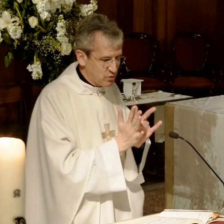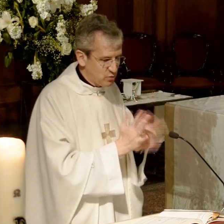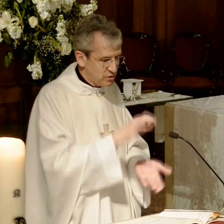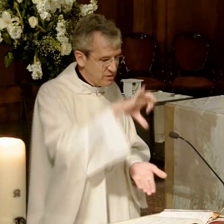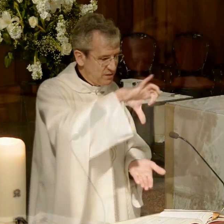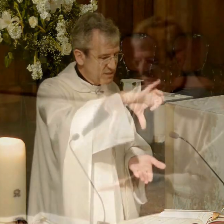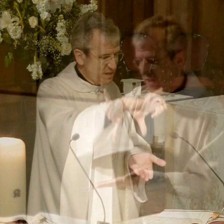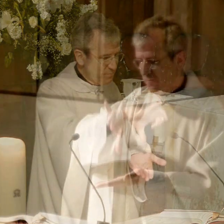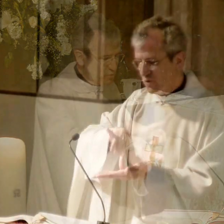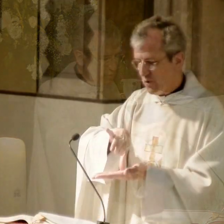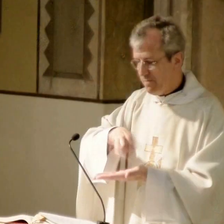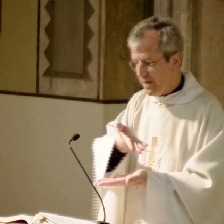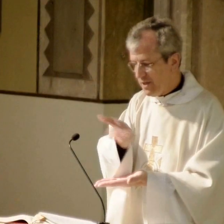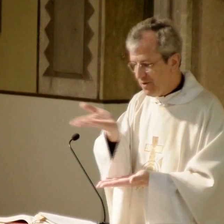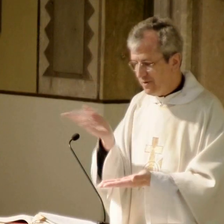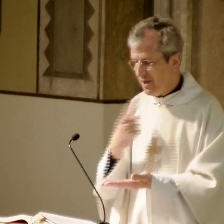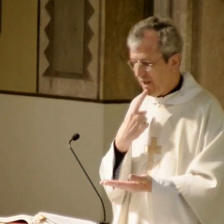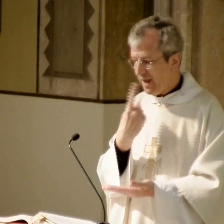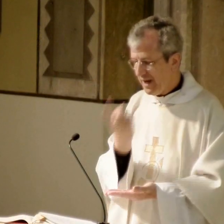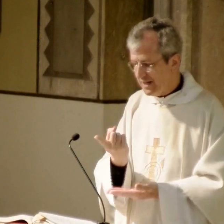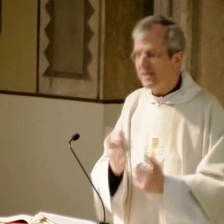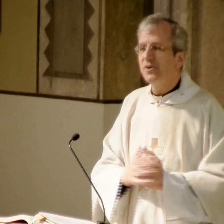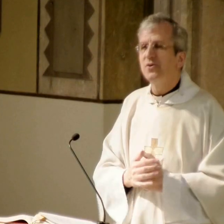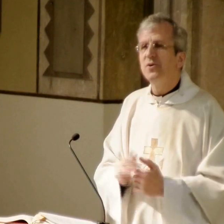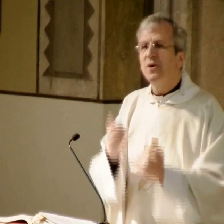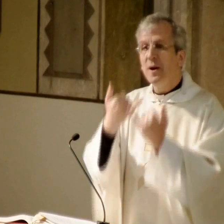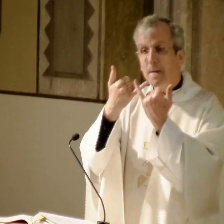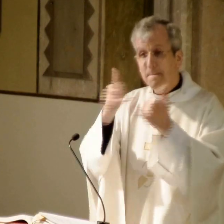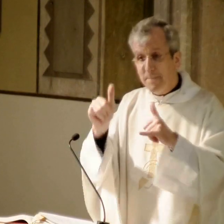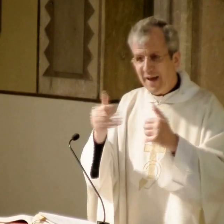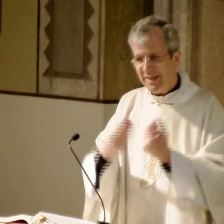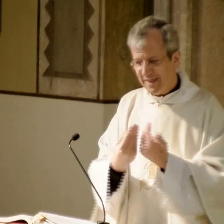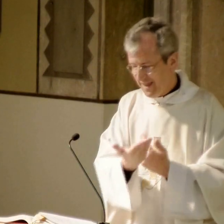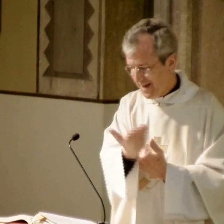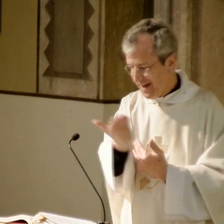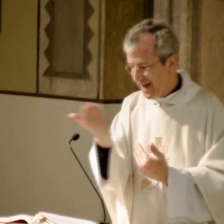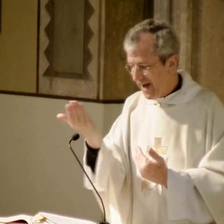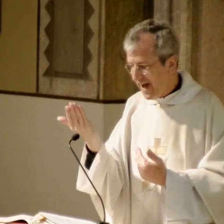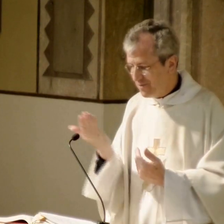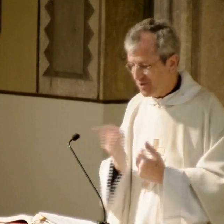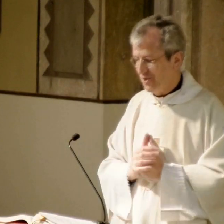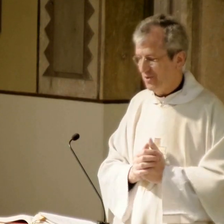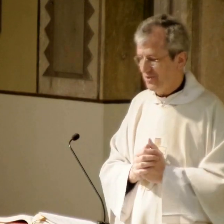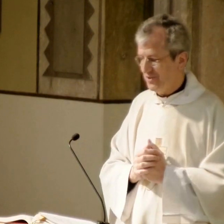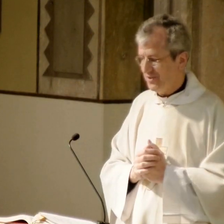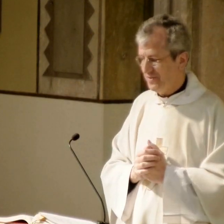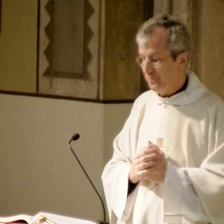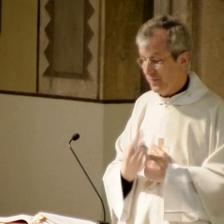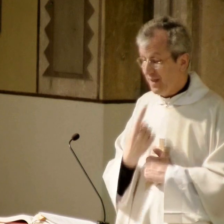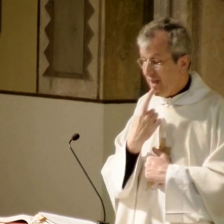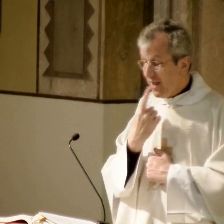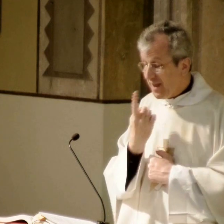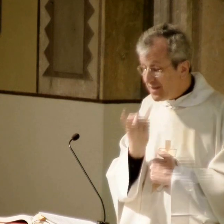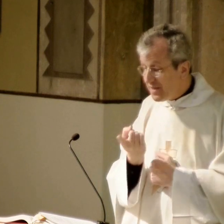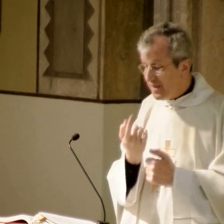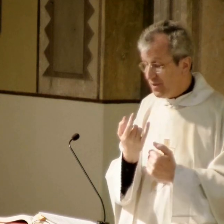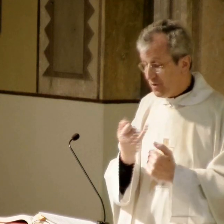Jesús, se puso en medio y les dijo: «Paz a vosotros». Y diciendo